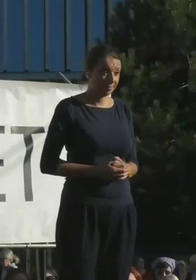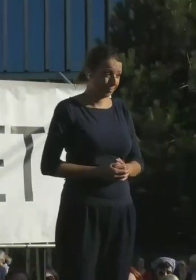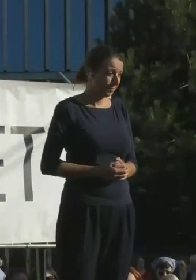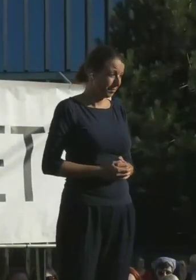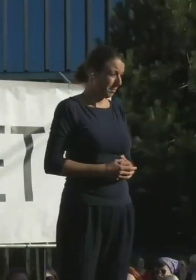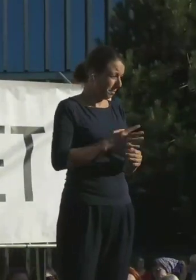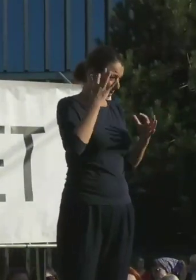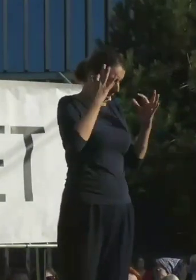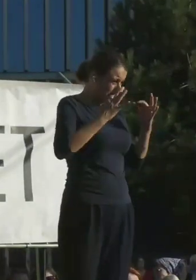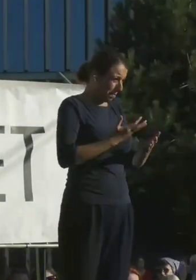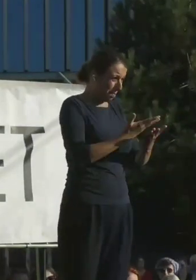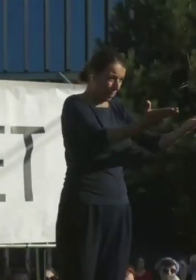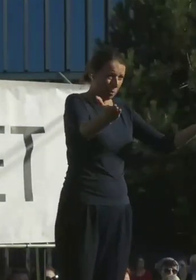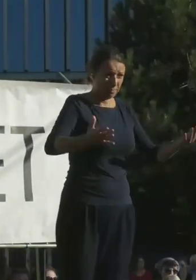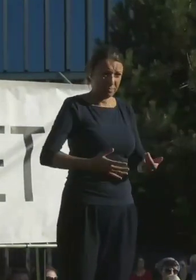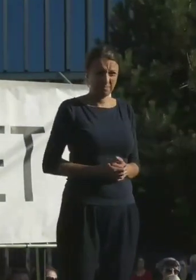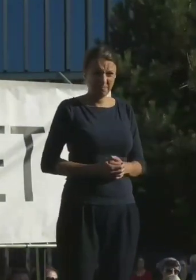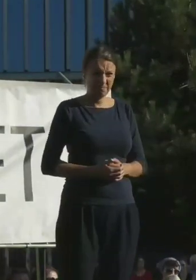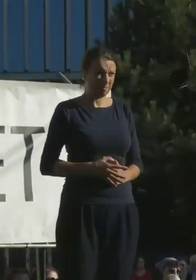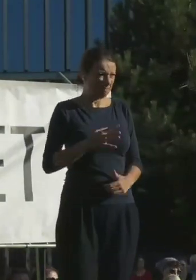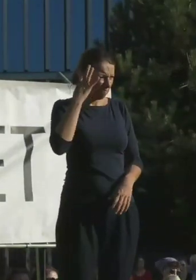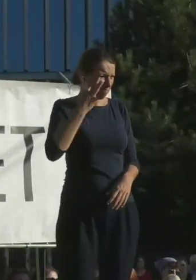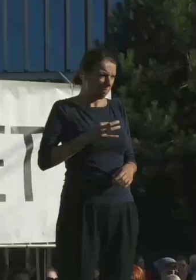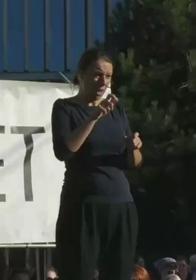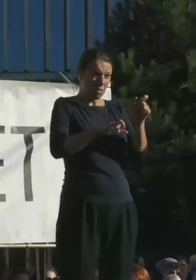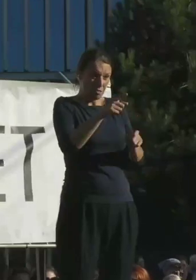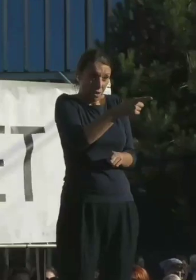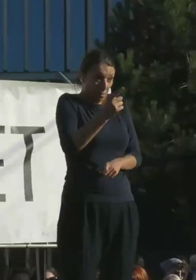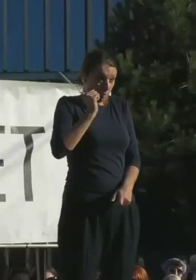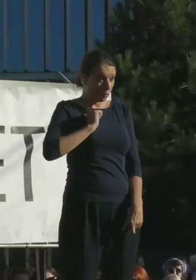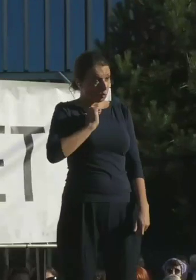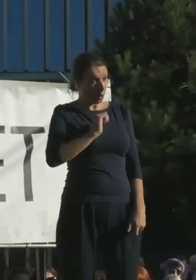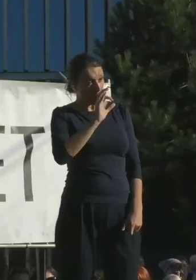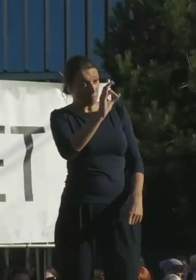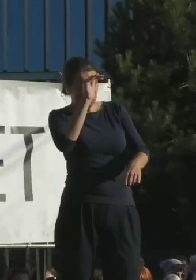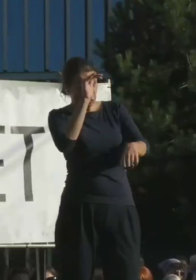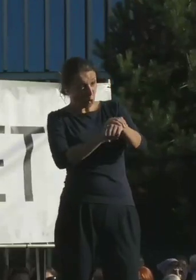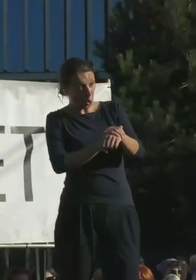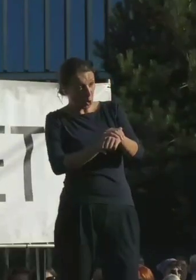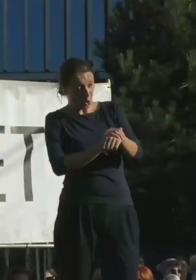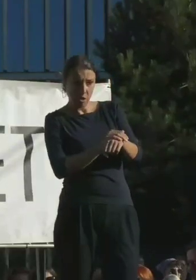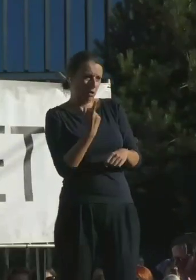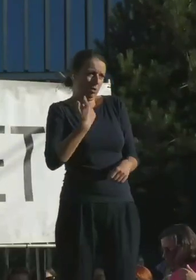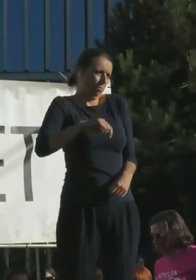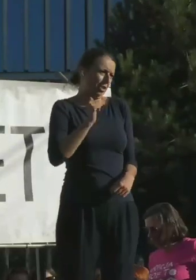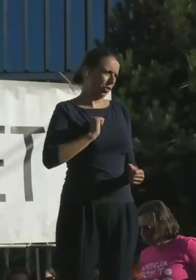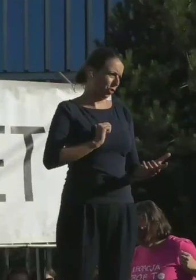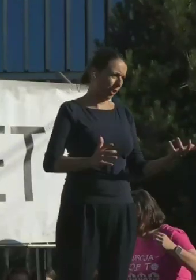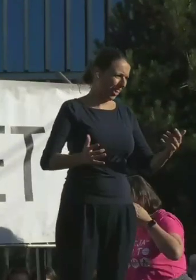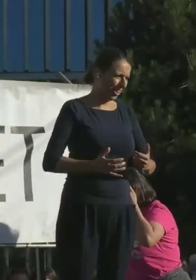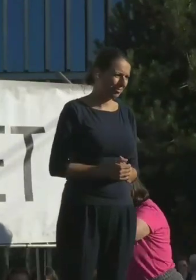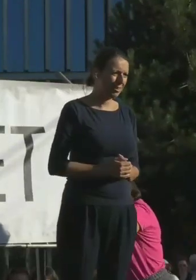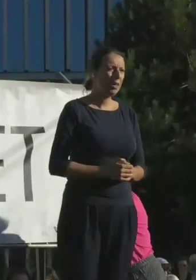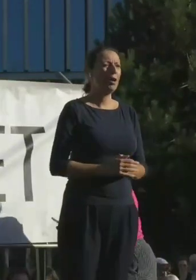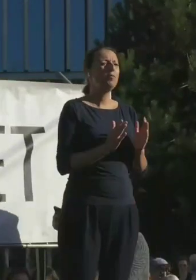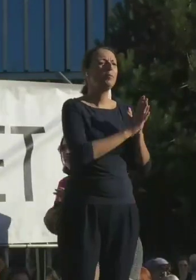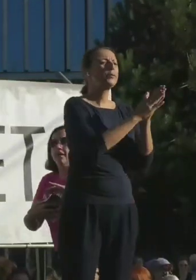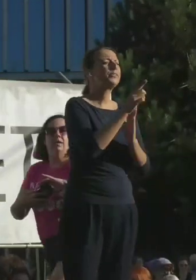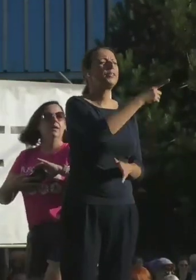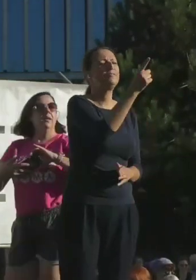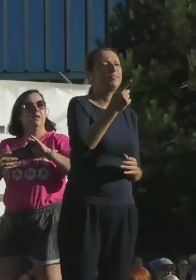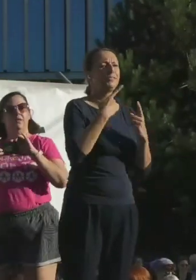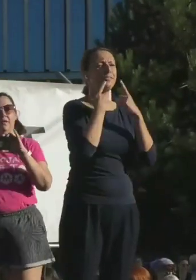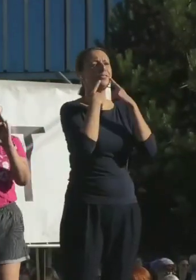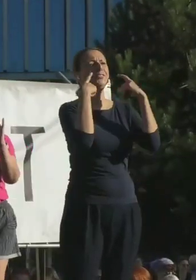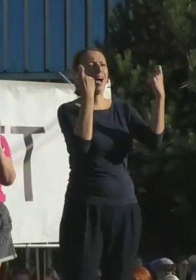Panowie, my nie czekamy na wasze pozwolenie. Wy sobie nie róbcie żartów,